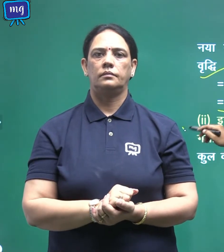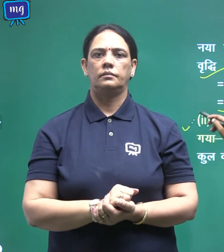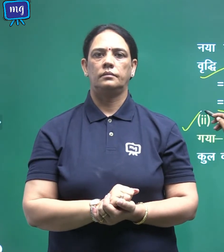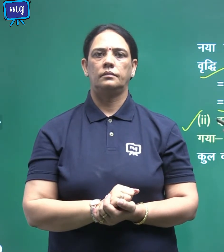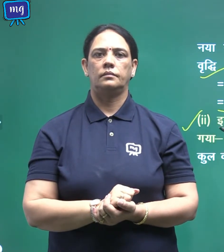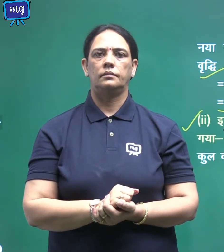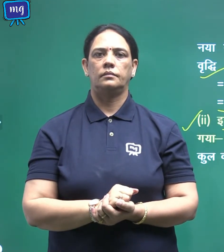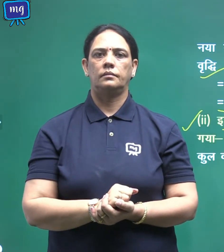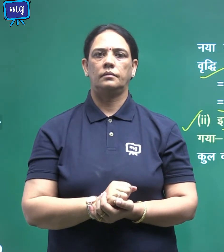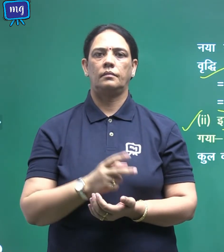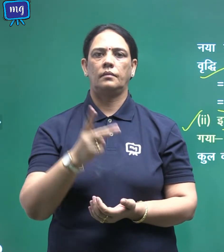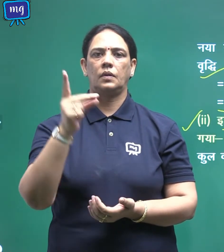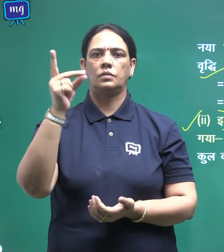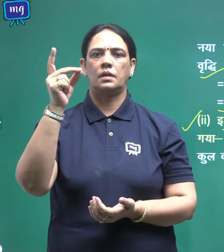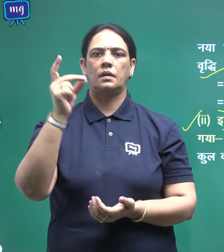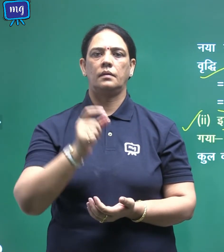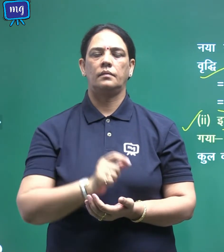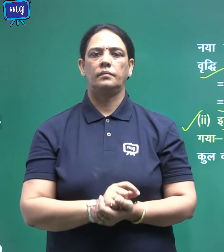दूसरा,